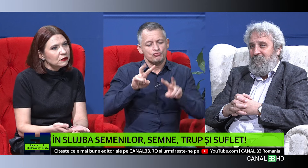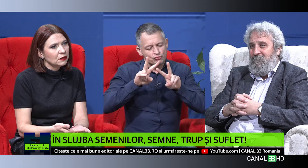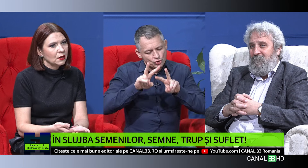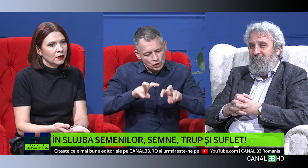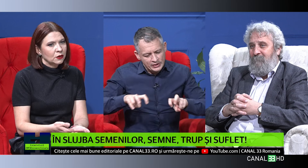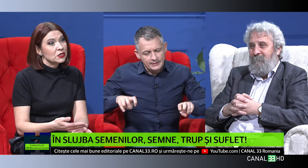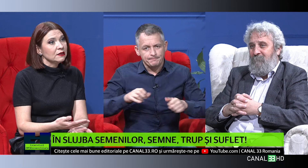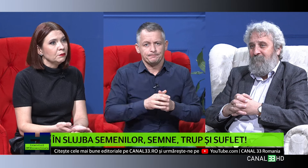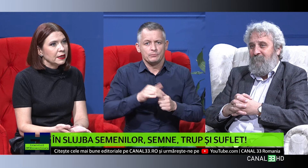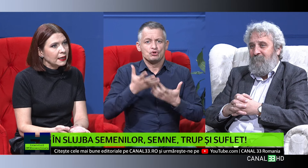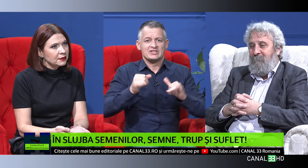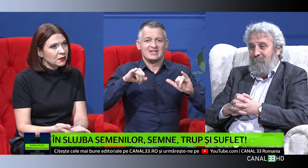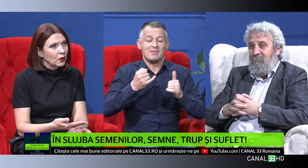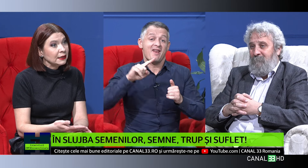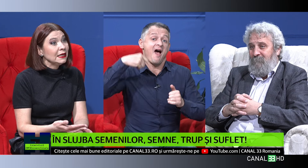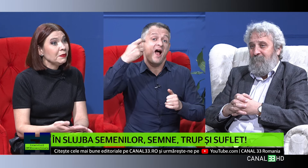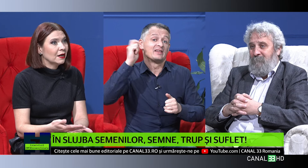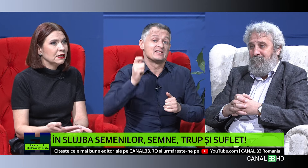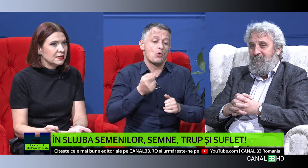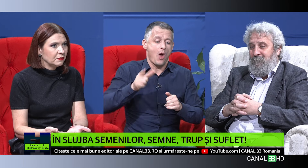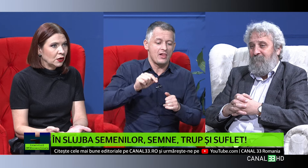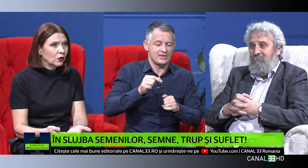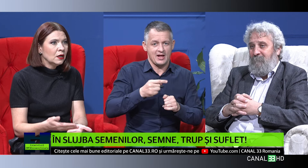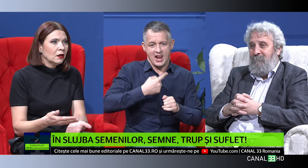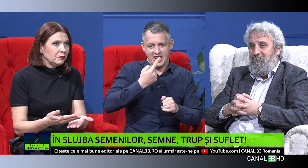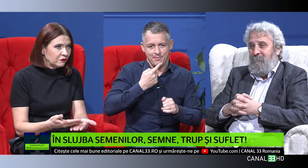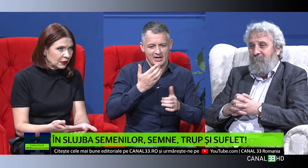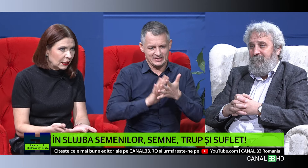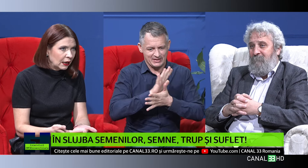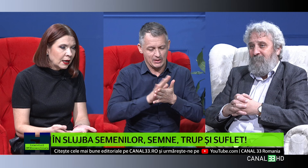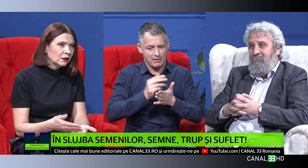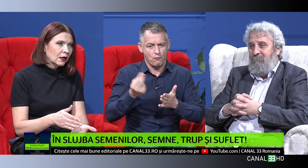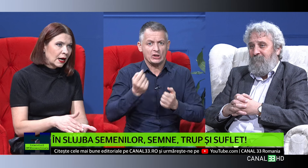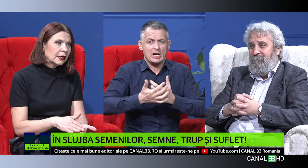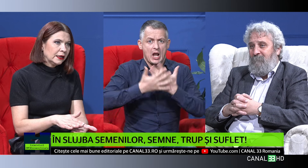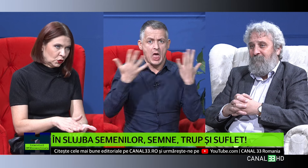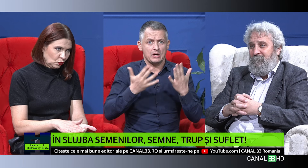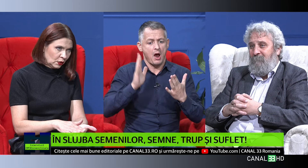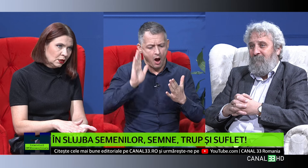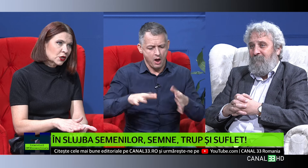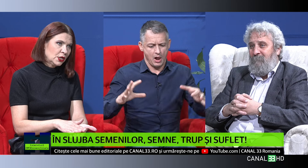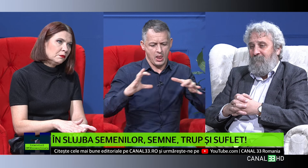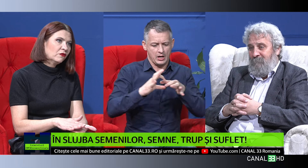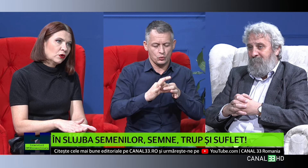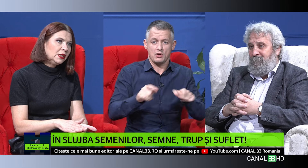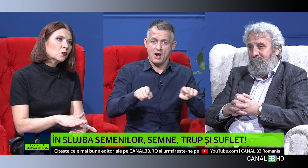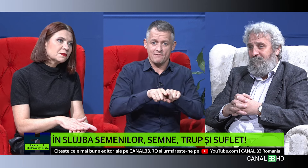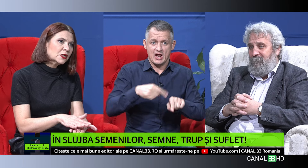cercetând ce se întâmplă în alte țări cu alte limbi ale semnelor, mi-e foarte clar că are legătură, ca și limba vorbită, cu